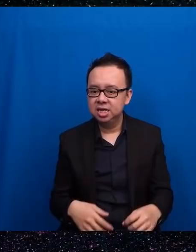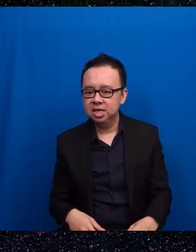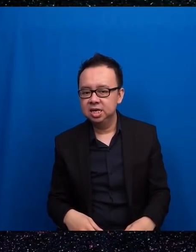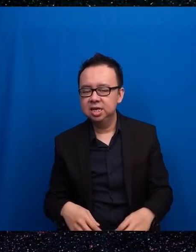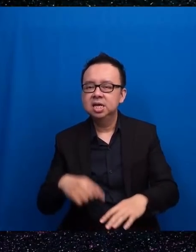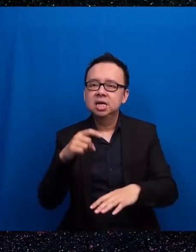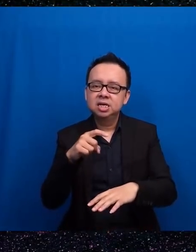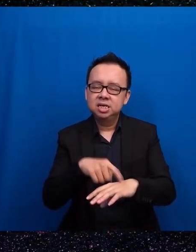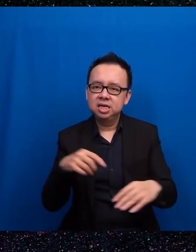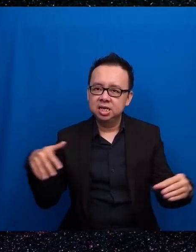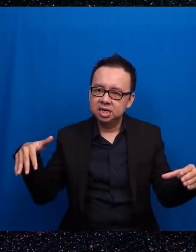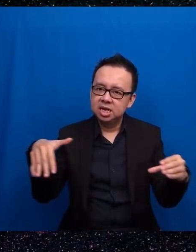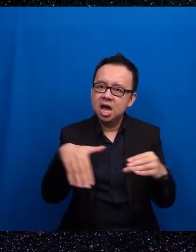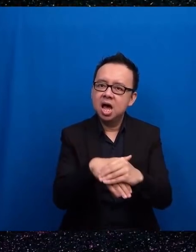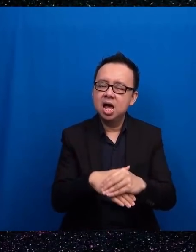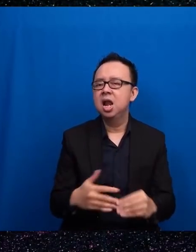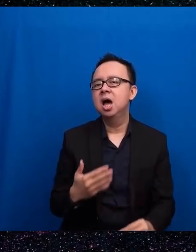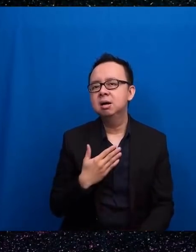terjadi di